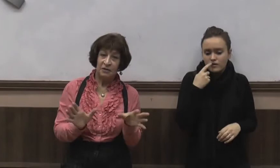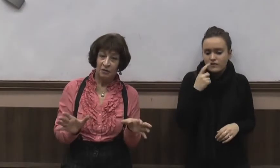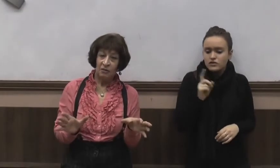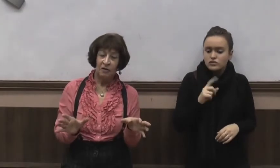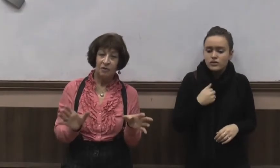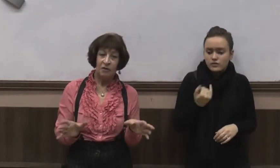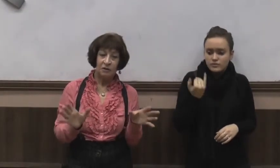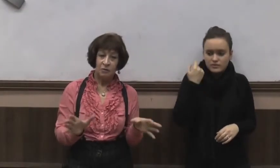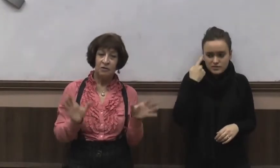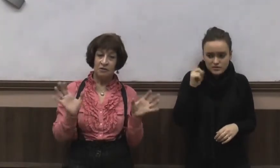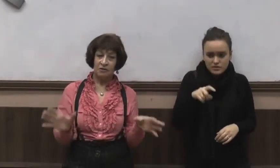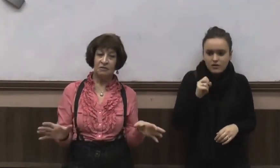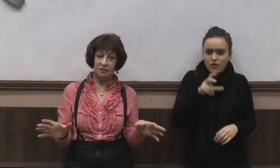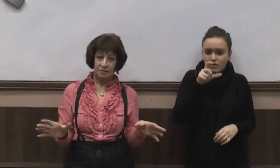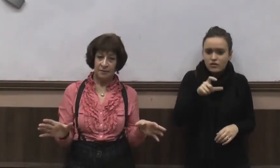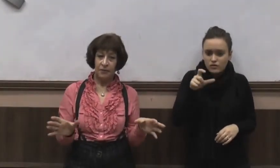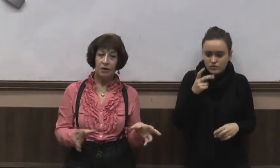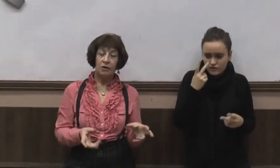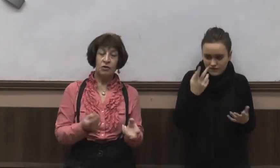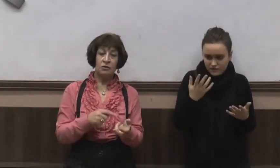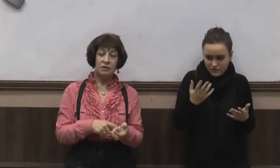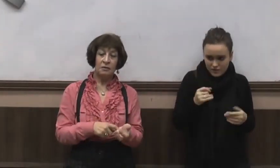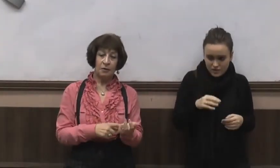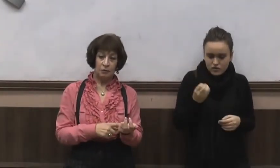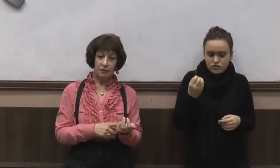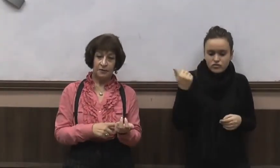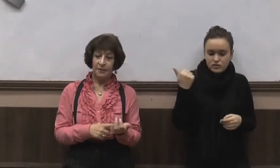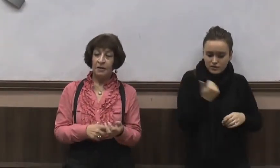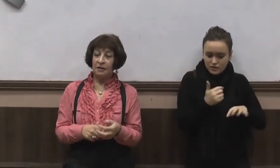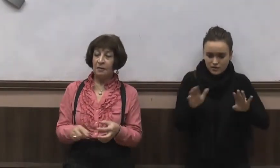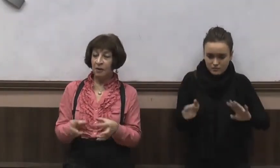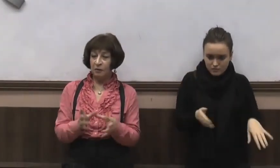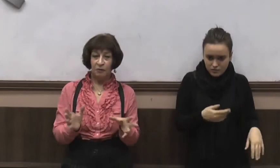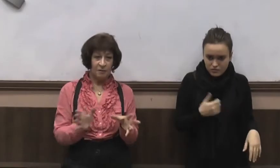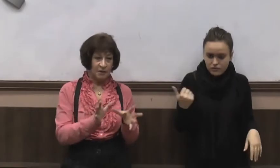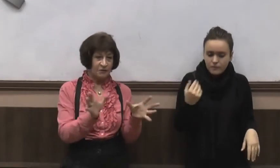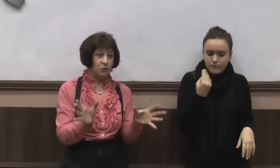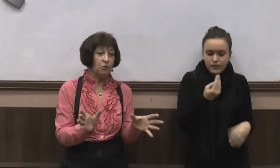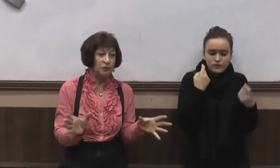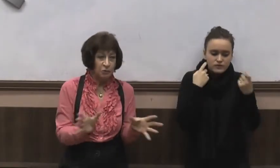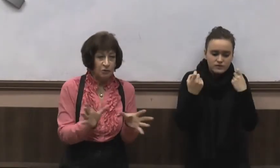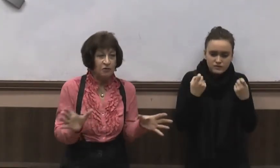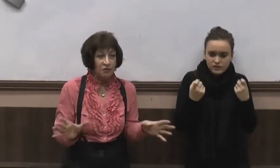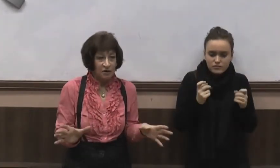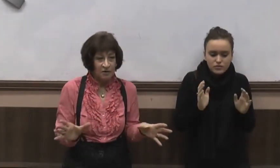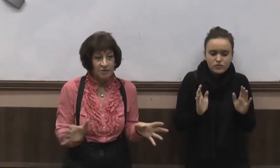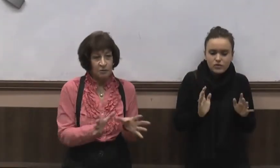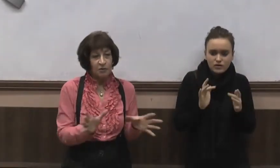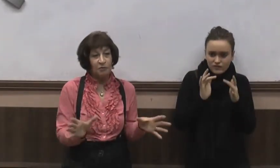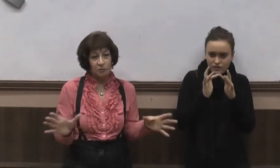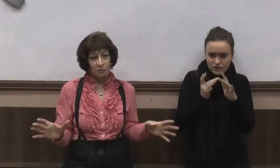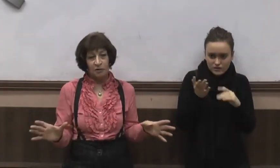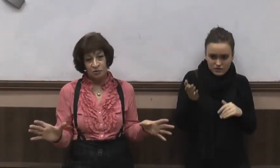я теперь знаю, как выглядят люди из Освенцима. Еще неделя проходит. Я им даю информацию, вот только в